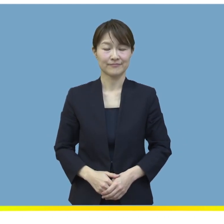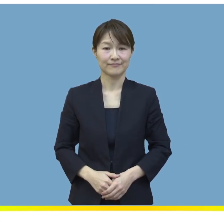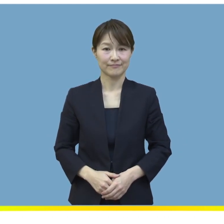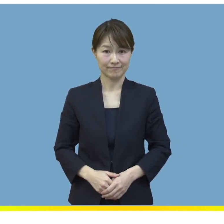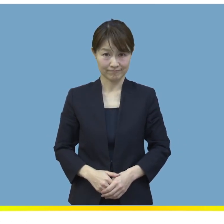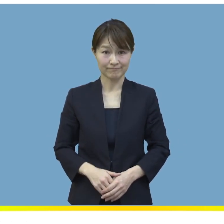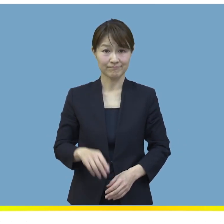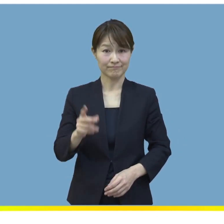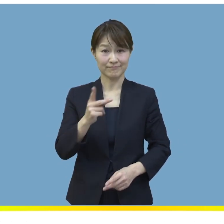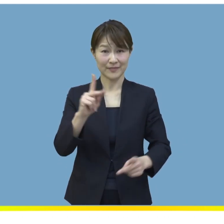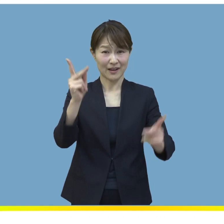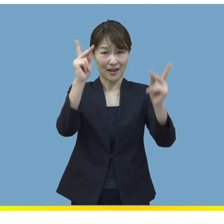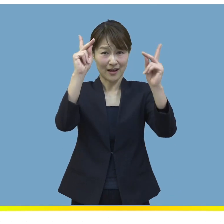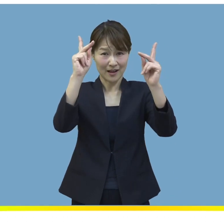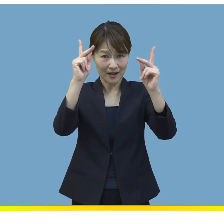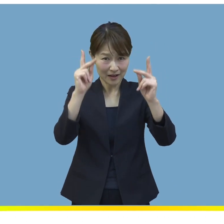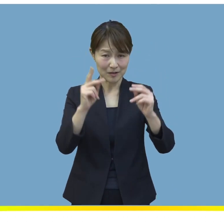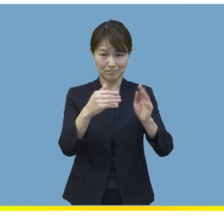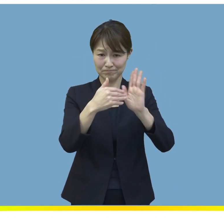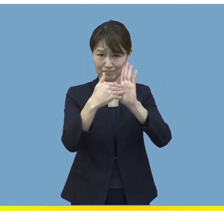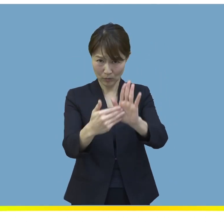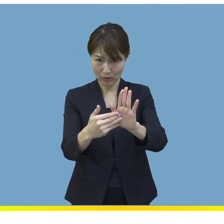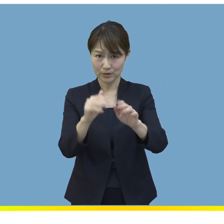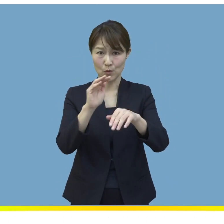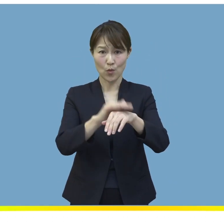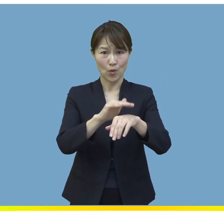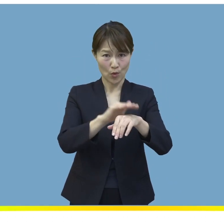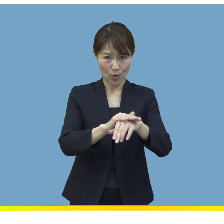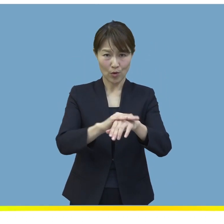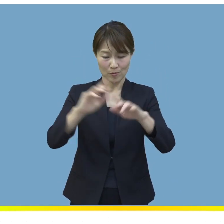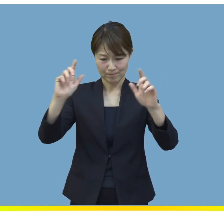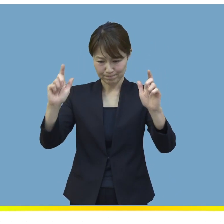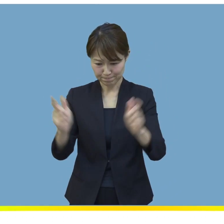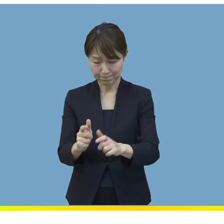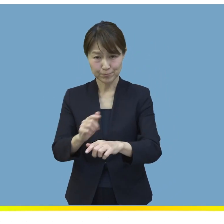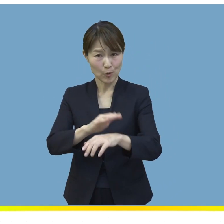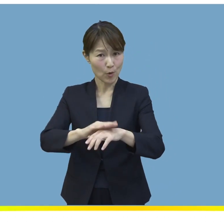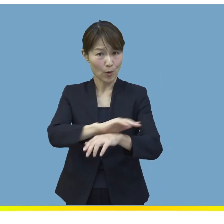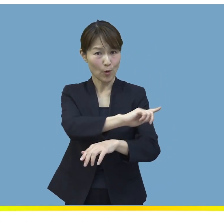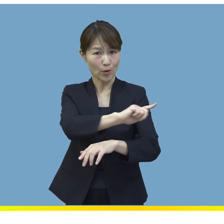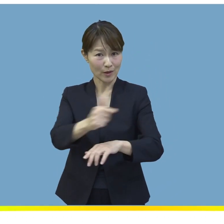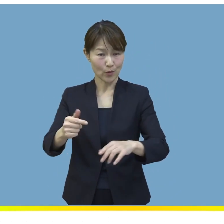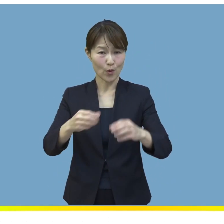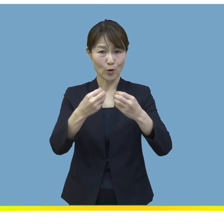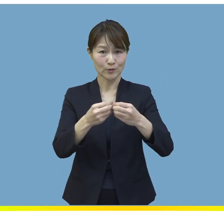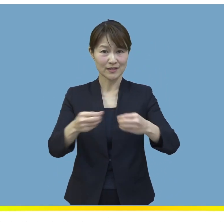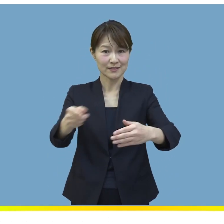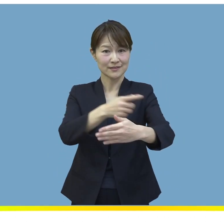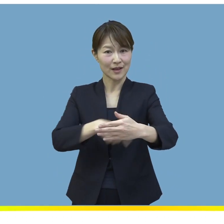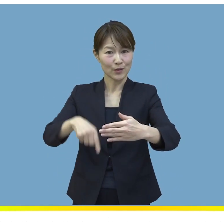蚊の対策について詳しくは区のホームページをご覧ください